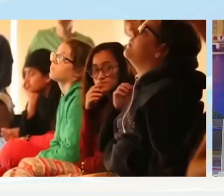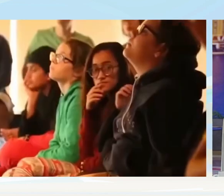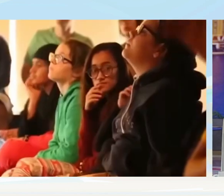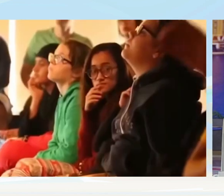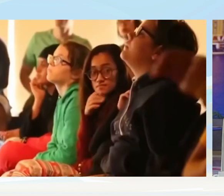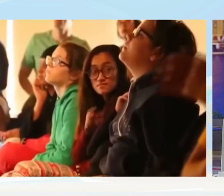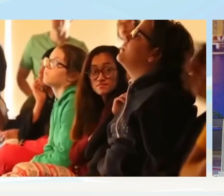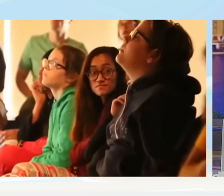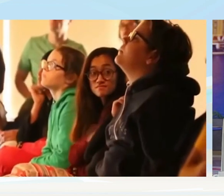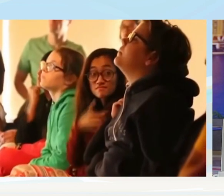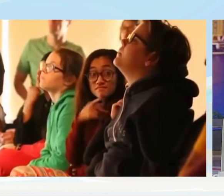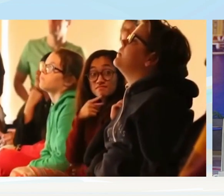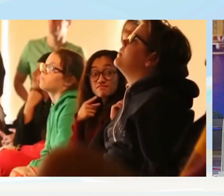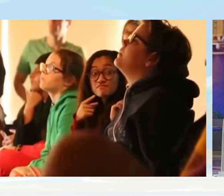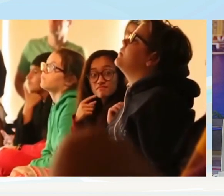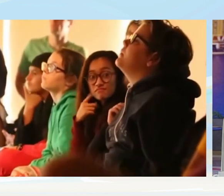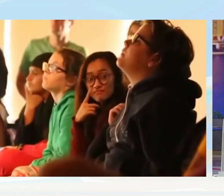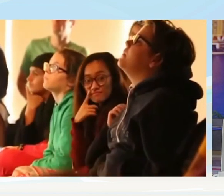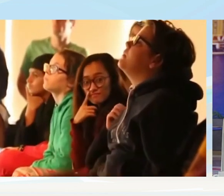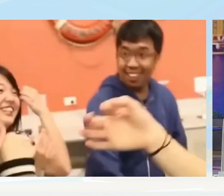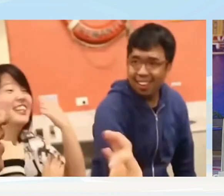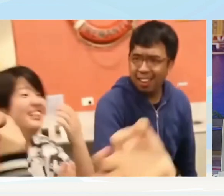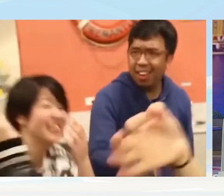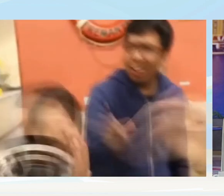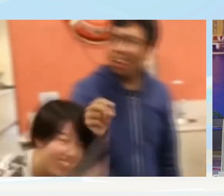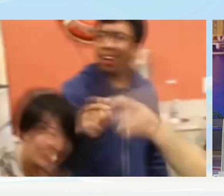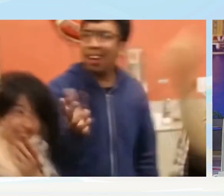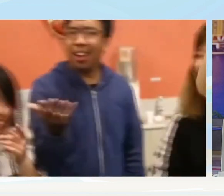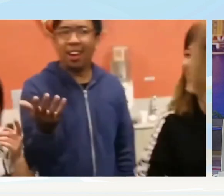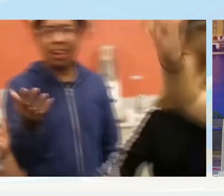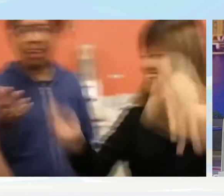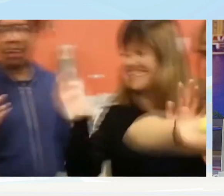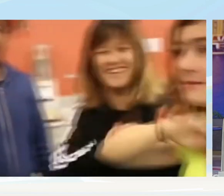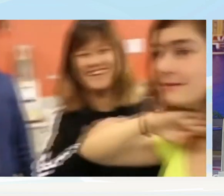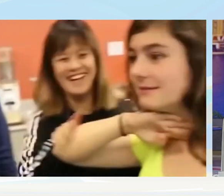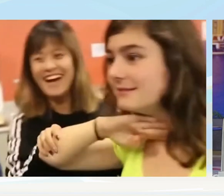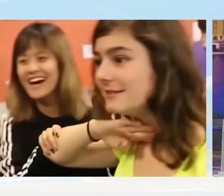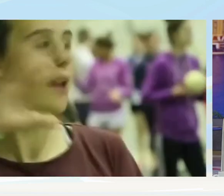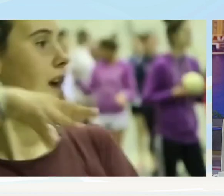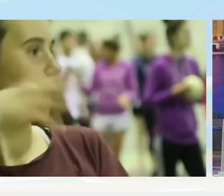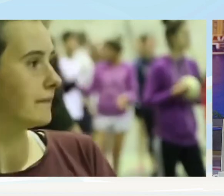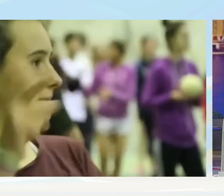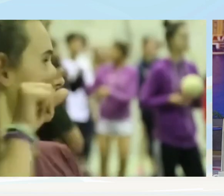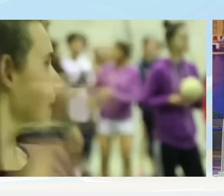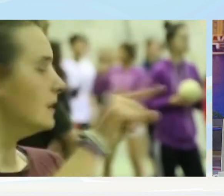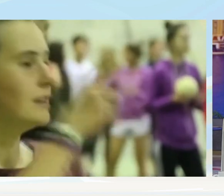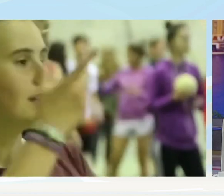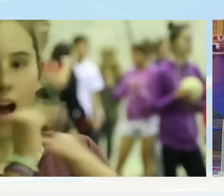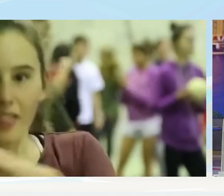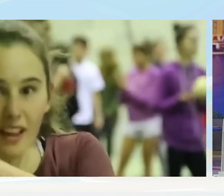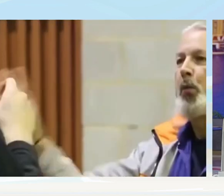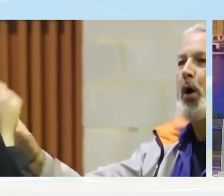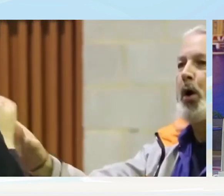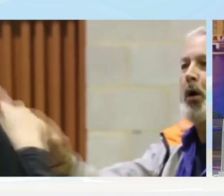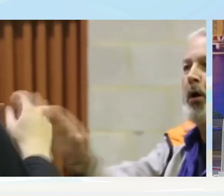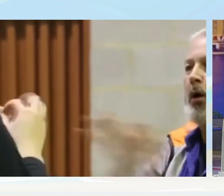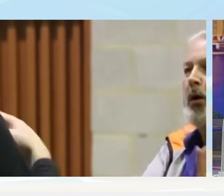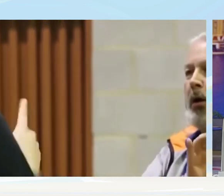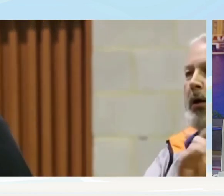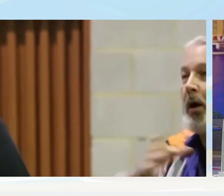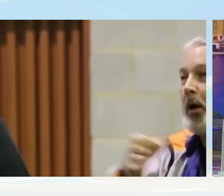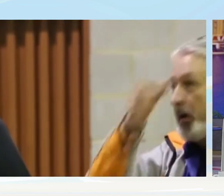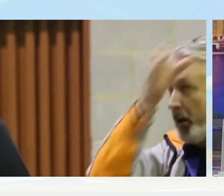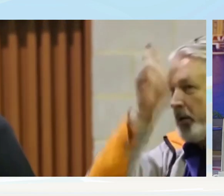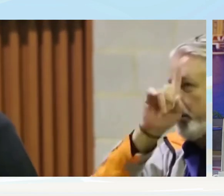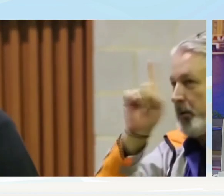مختلف القطاعات، علشان يسهل على الاصم لما يروح الجهه دي يقدر يتعامل معاه مباشره. دي حاجه. الحاجة